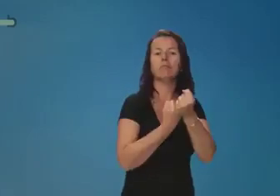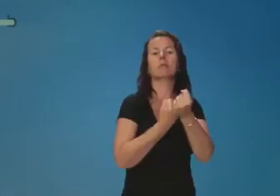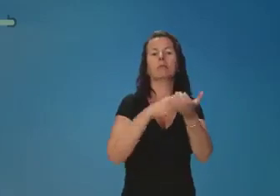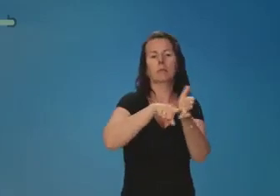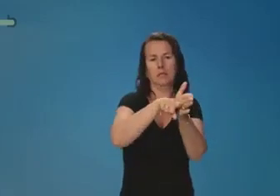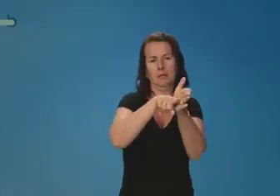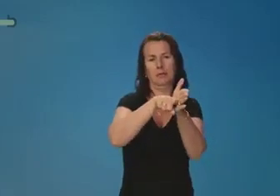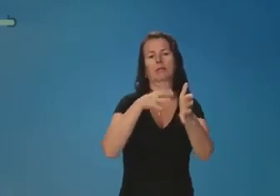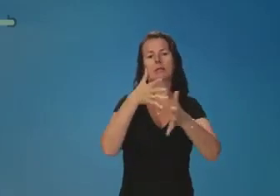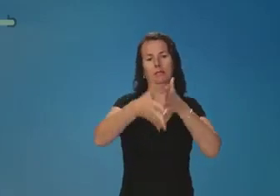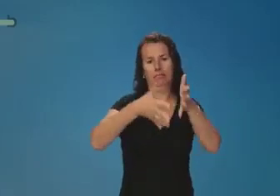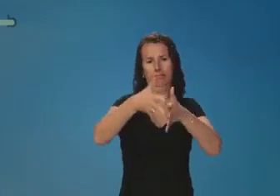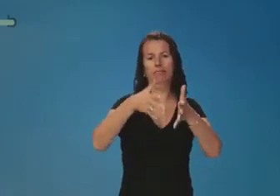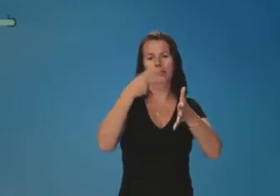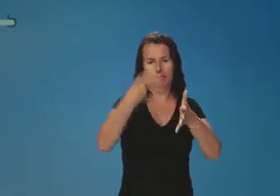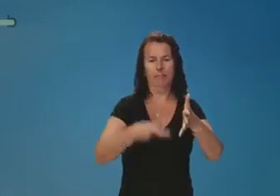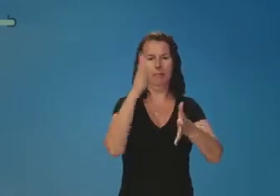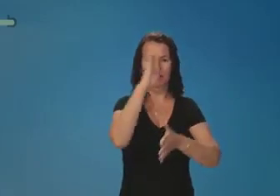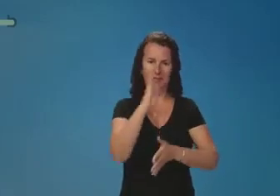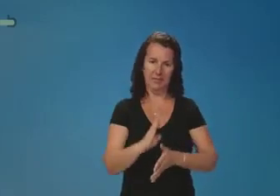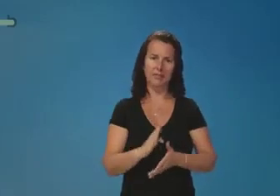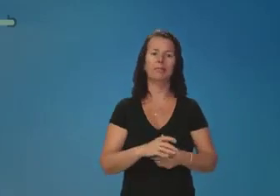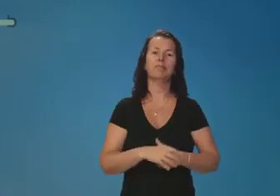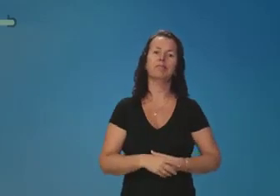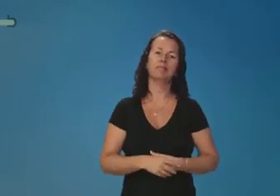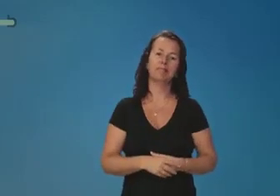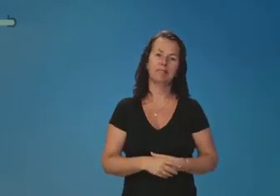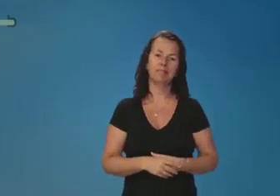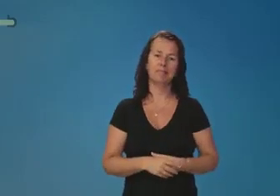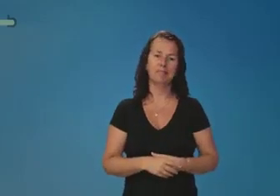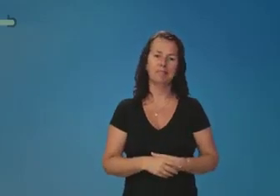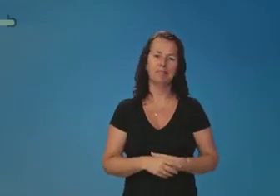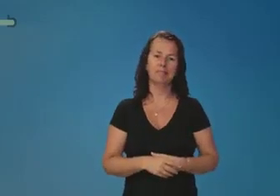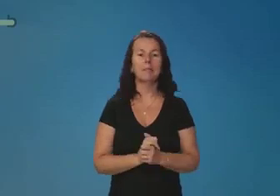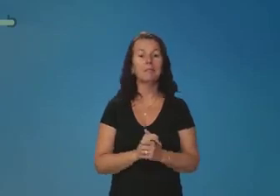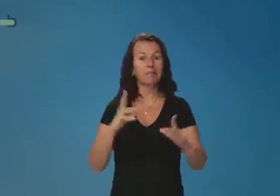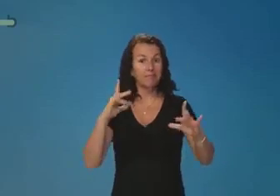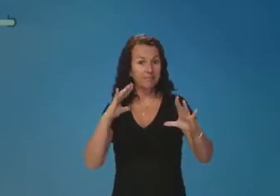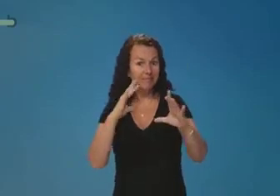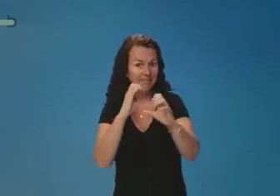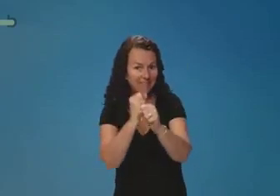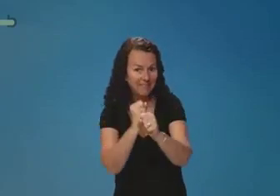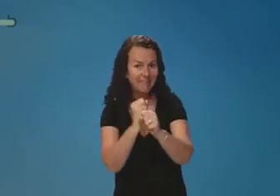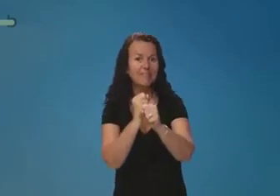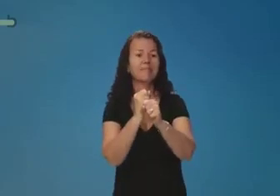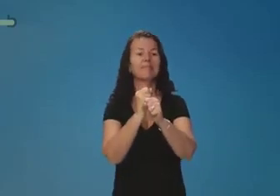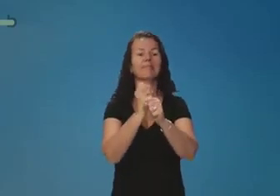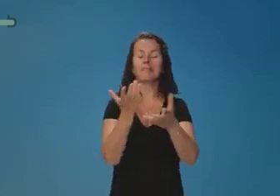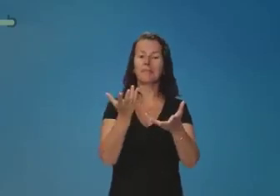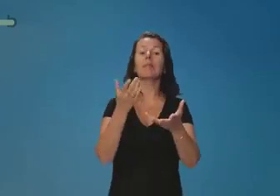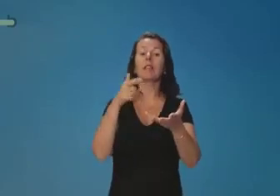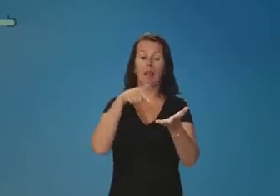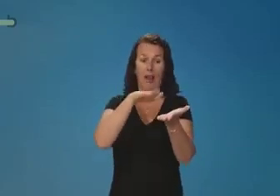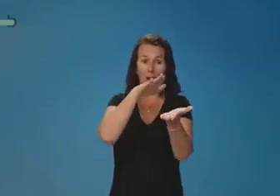Libras precisam se desenvolver para o amadurecimento da área da Libras. Além disso, esta é uma publicação